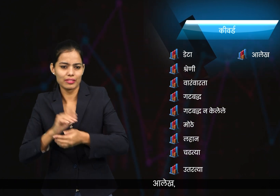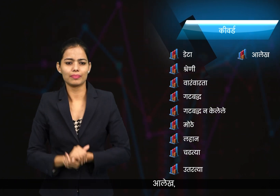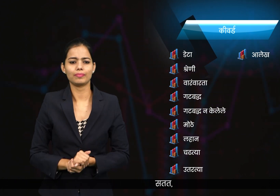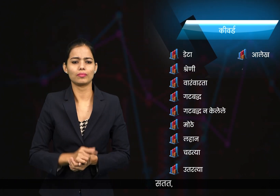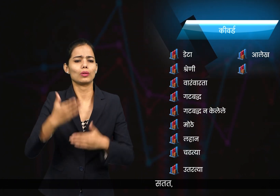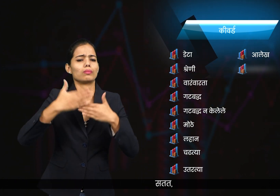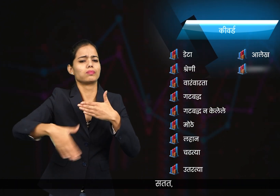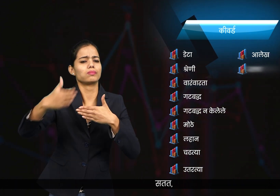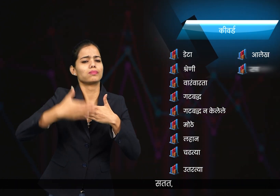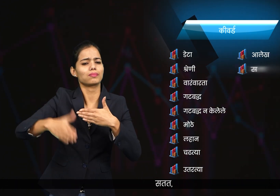सतत,